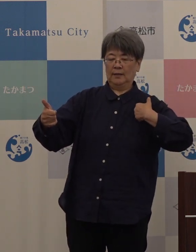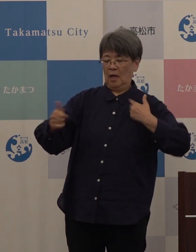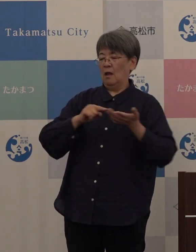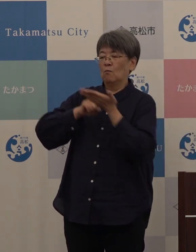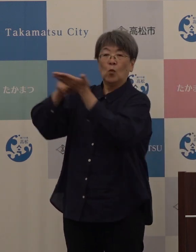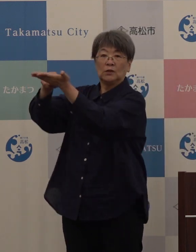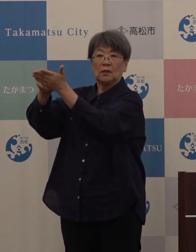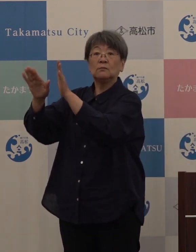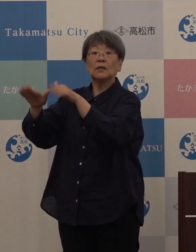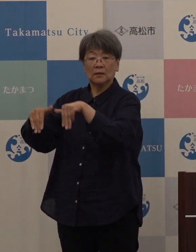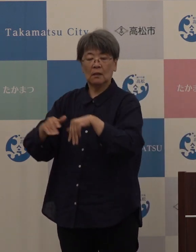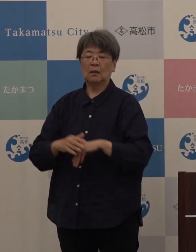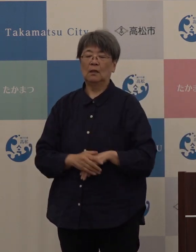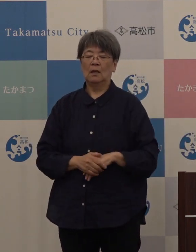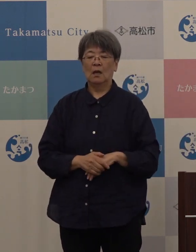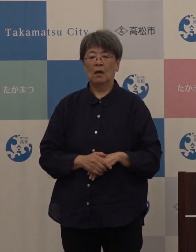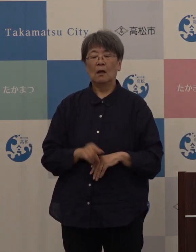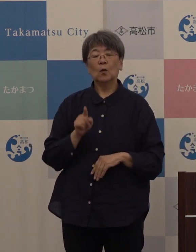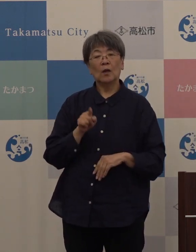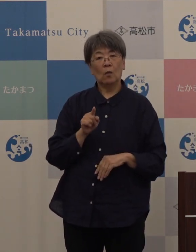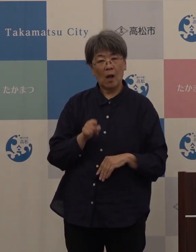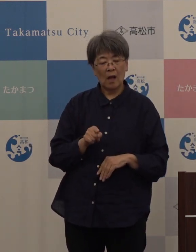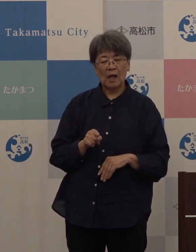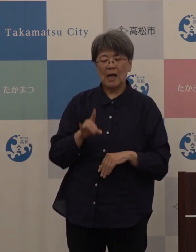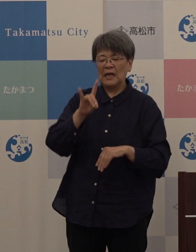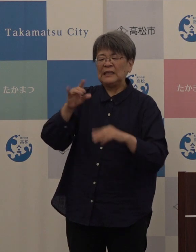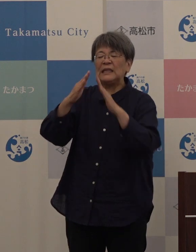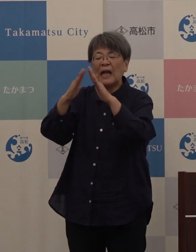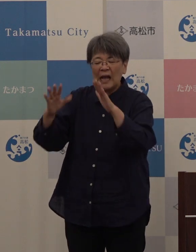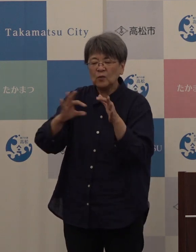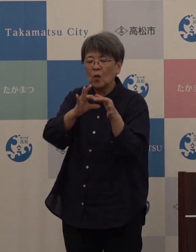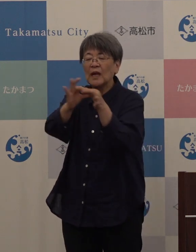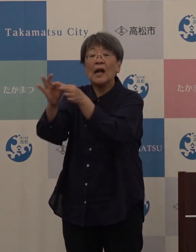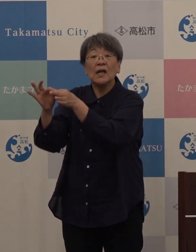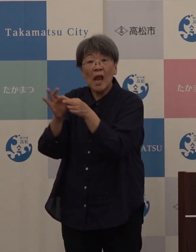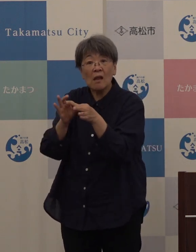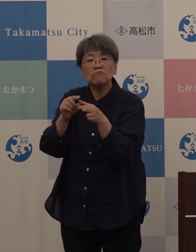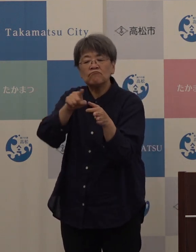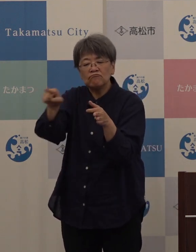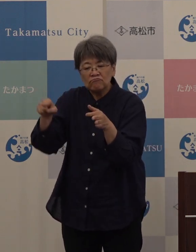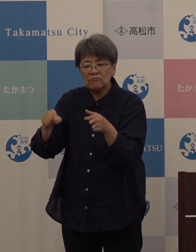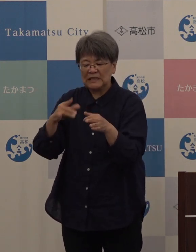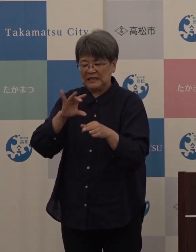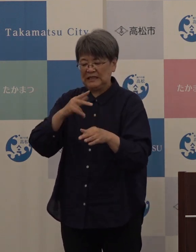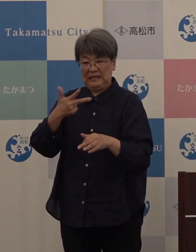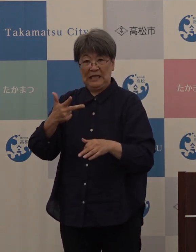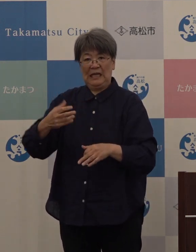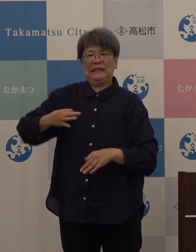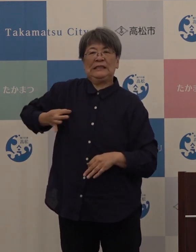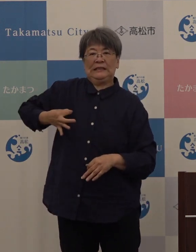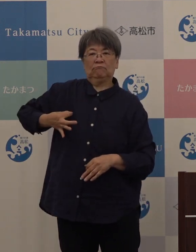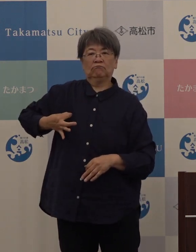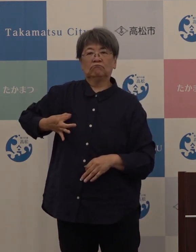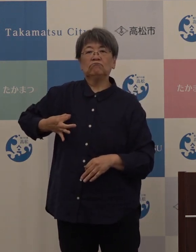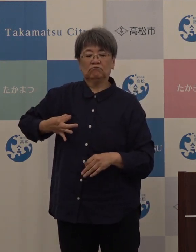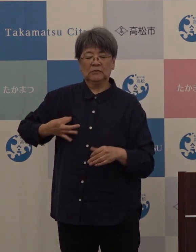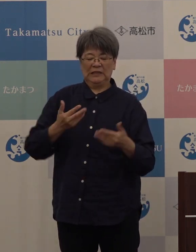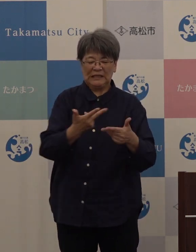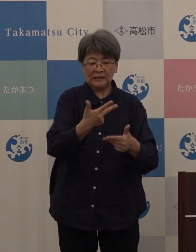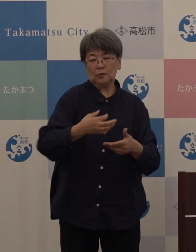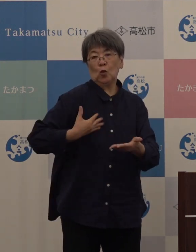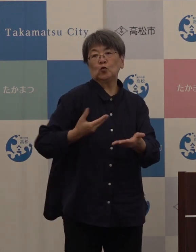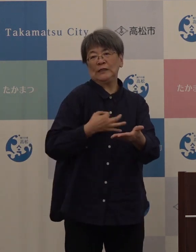ところでございますけれども、これにつきましては議会関連業務において市議会議員から市の職員に対